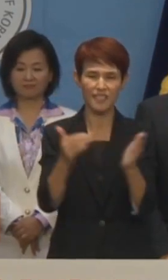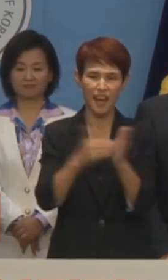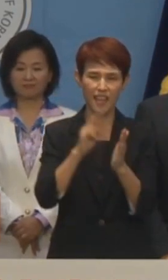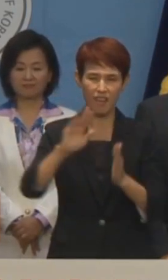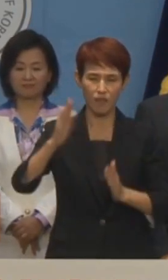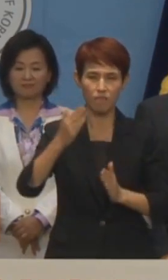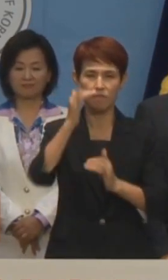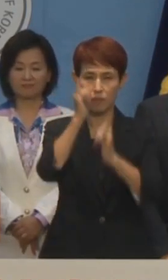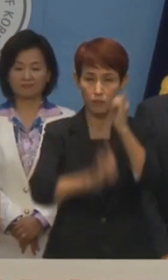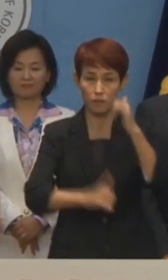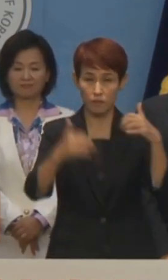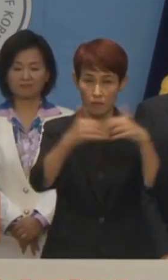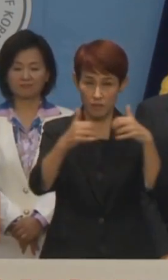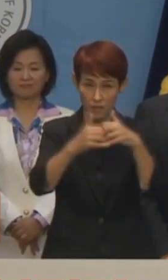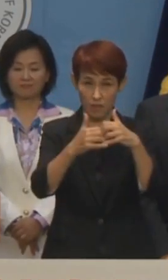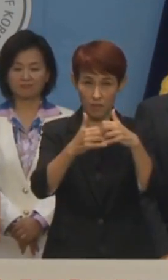역사전쟁,